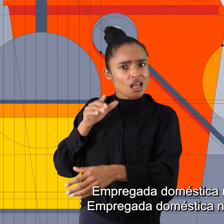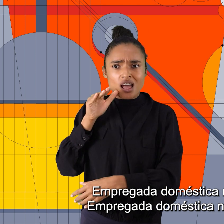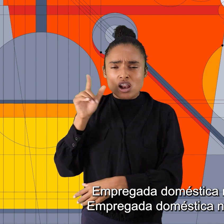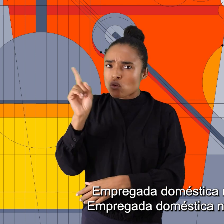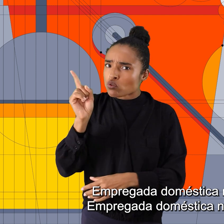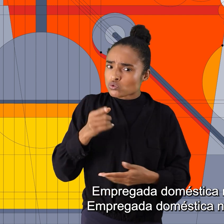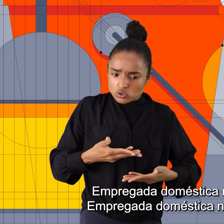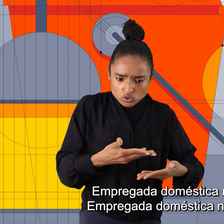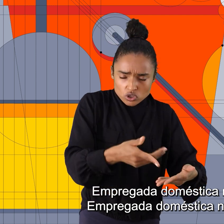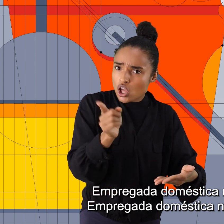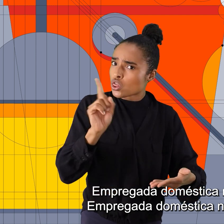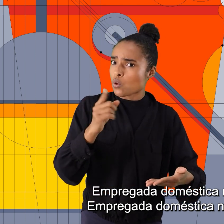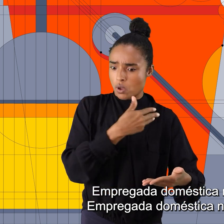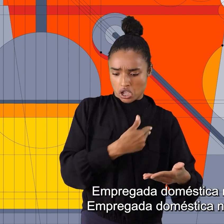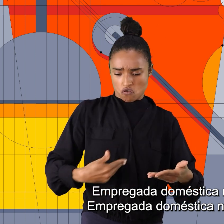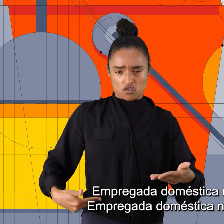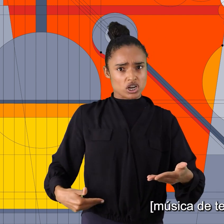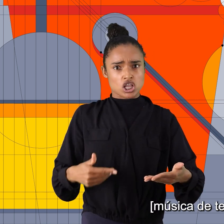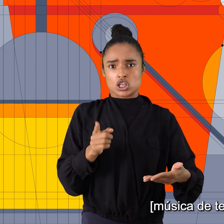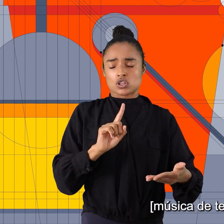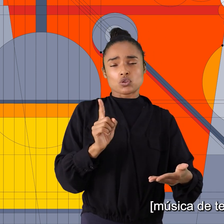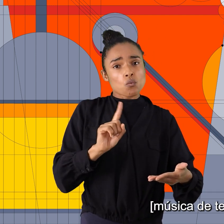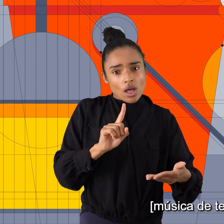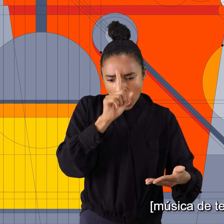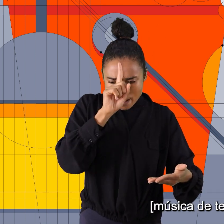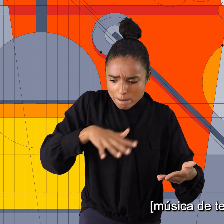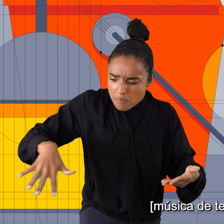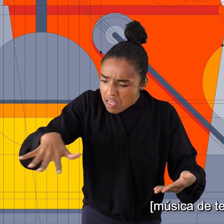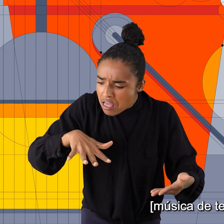não é mordomo, empregada doméstica não é governanta.